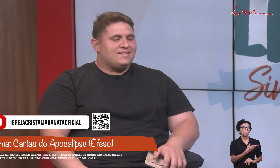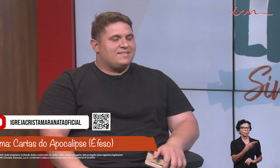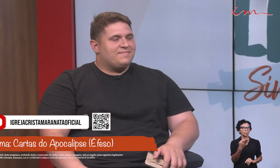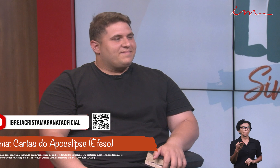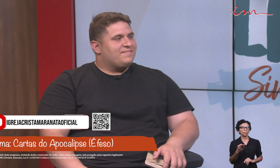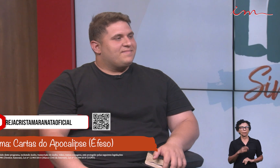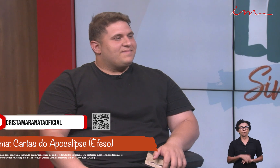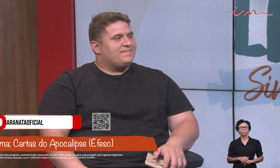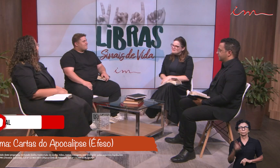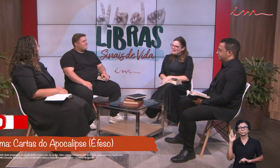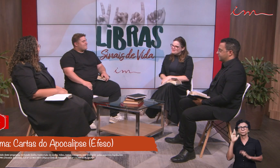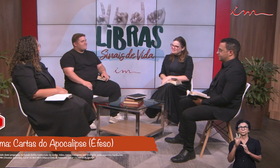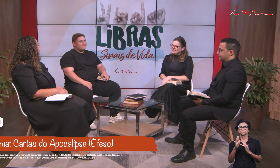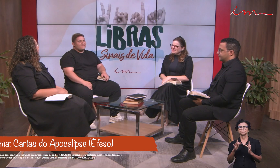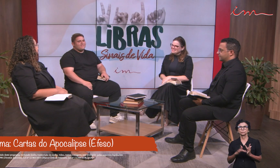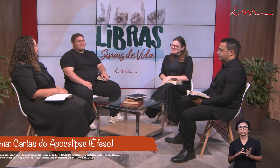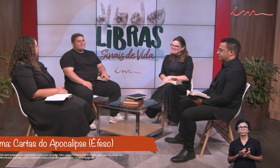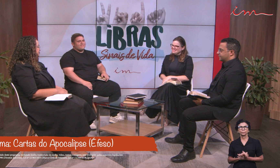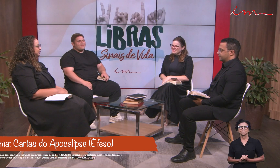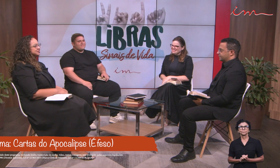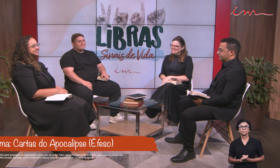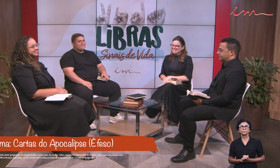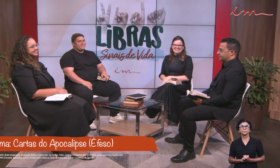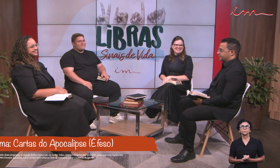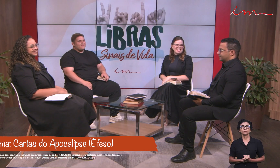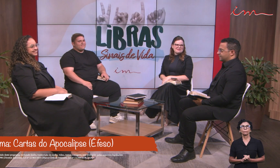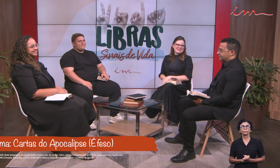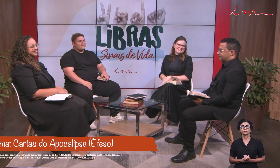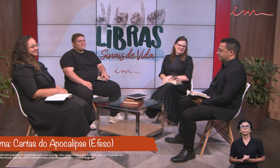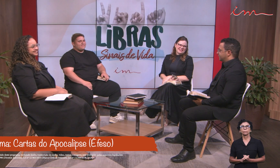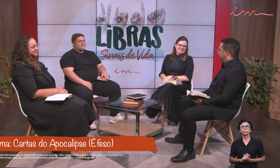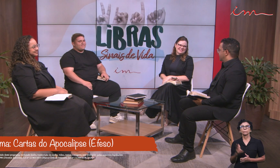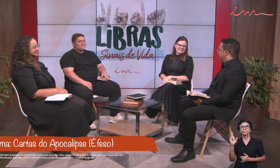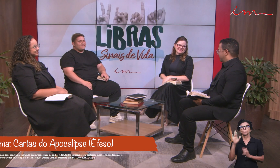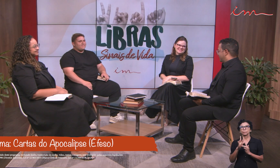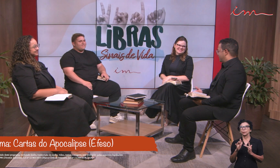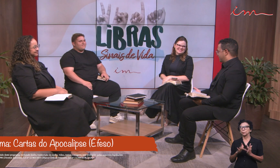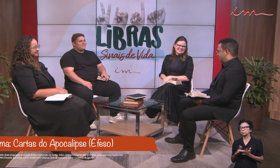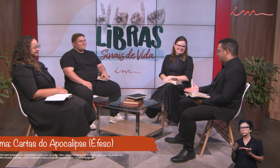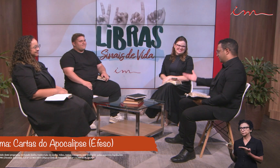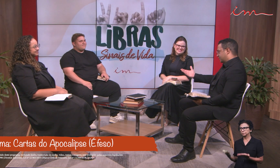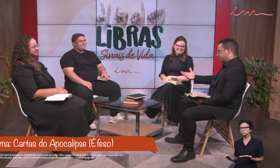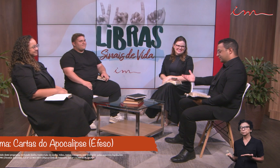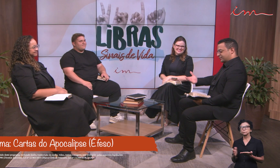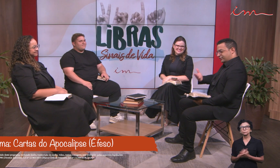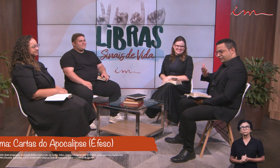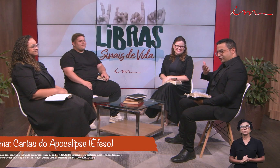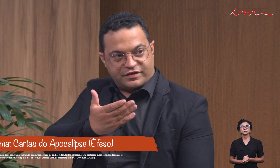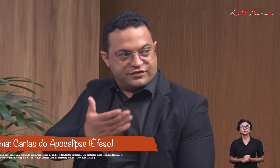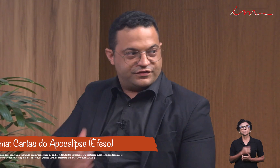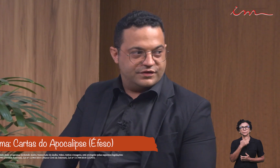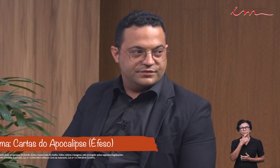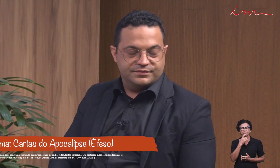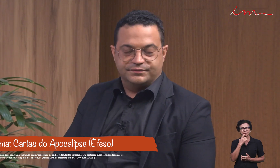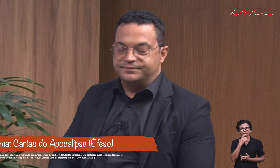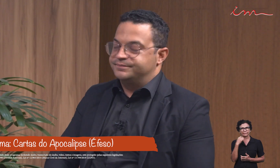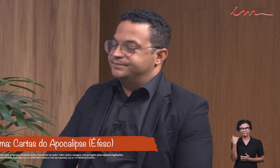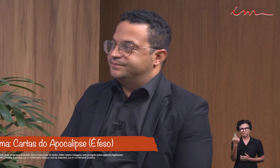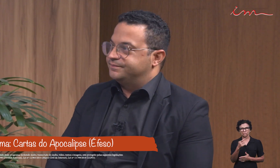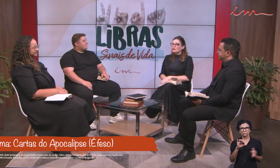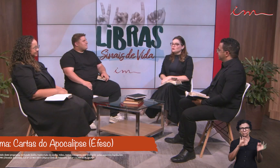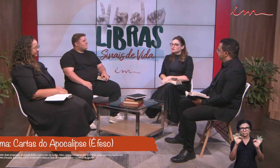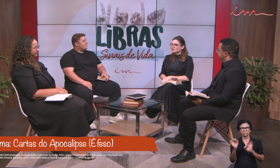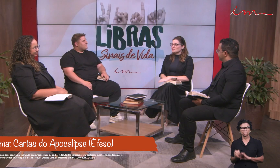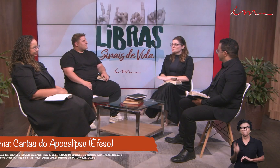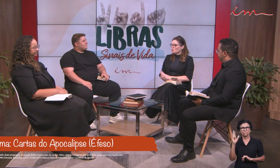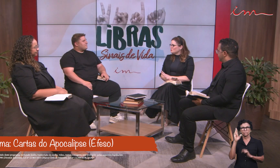Priscila. Paz do Senhor, Amable. Pai do Senhor, irmãos. A paz do Senhor, Alain. Pai do Senhor, Priscila, irmãos, que estão nos assistindo.